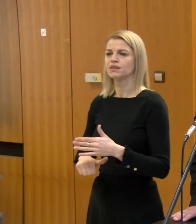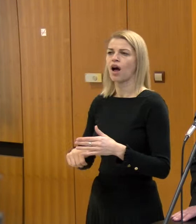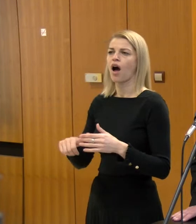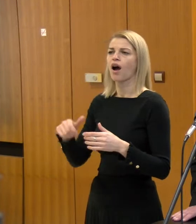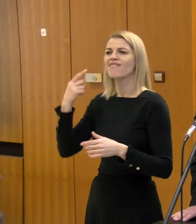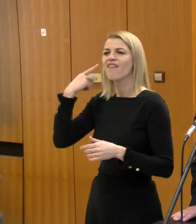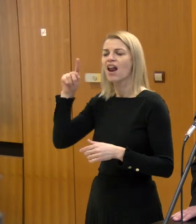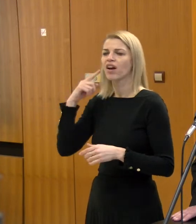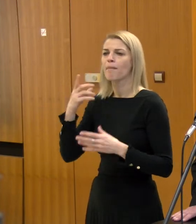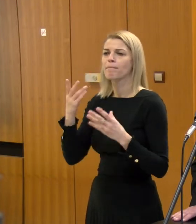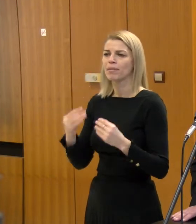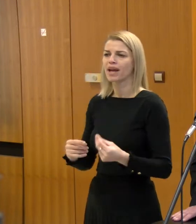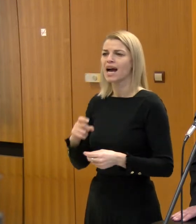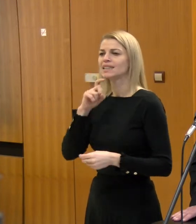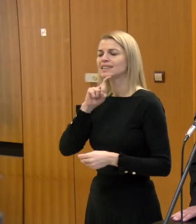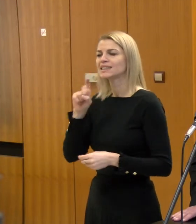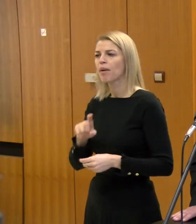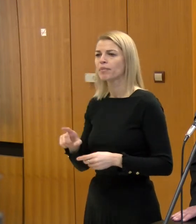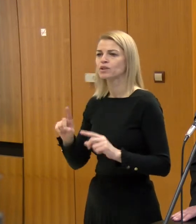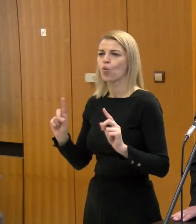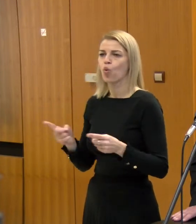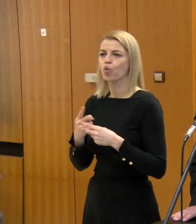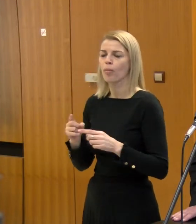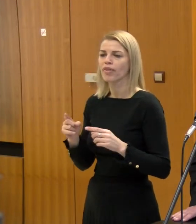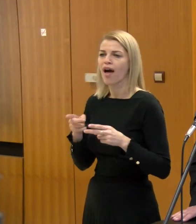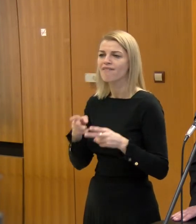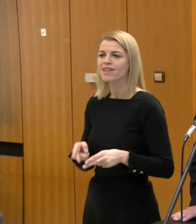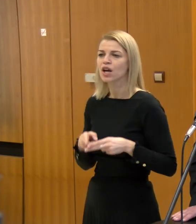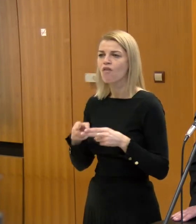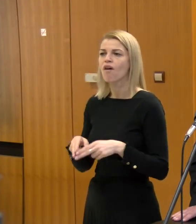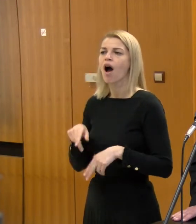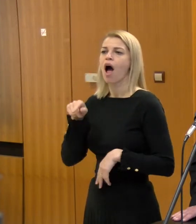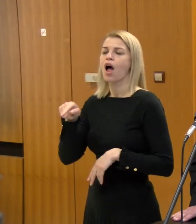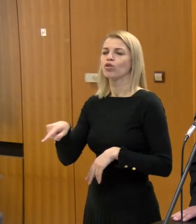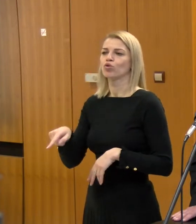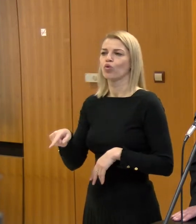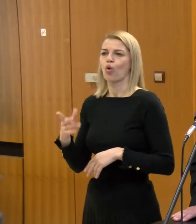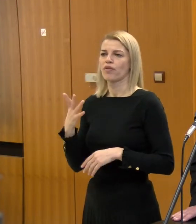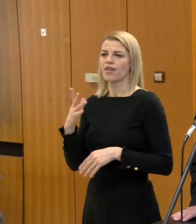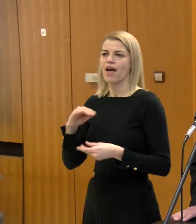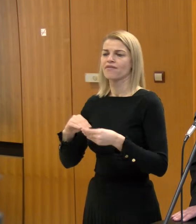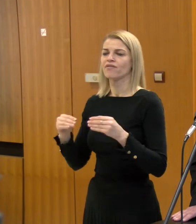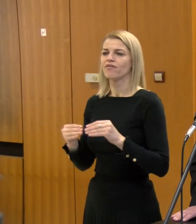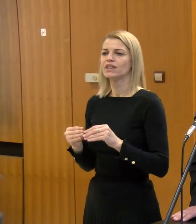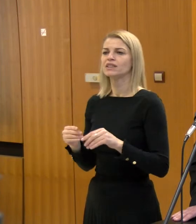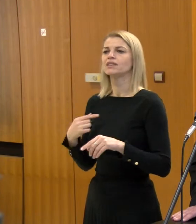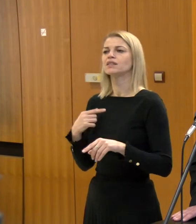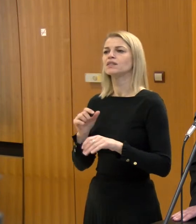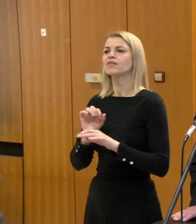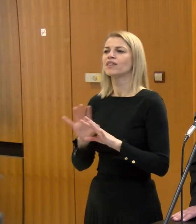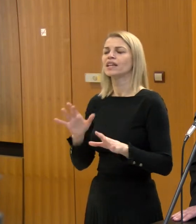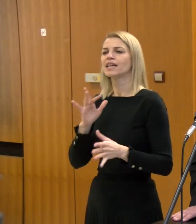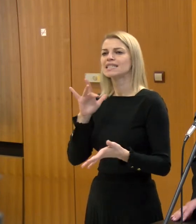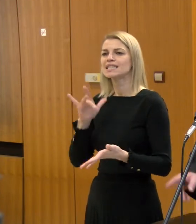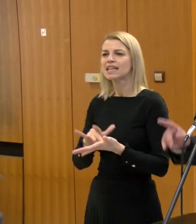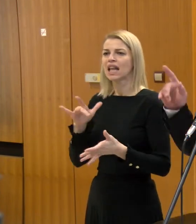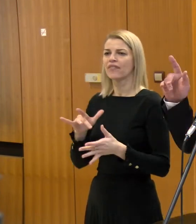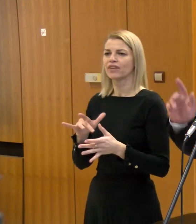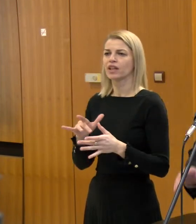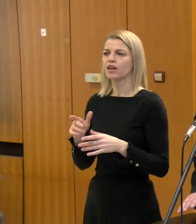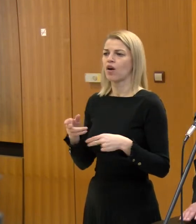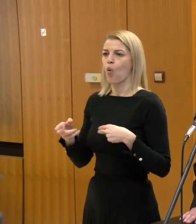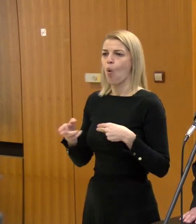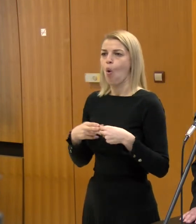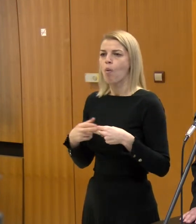matematiku, zemepis, hudobnú výchovu. A to nie sú veci, v ktorej môžete niekoho sa dotknúť, niekomu